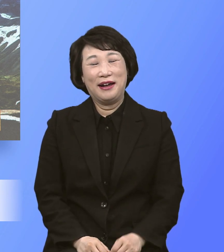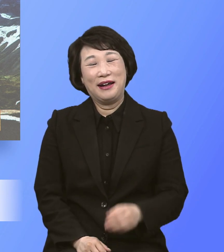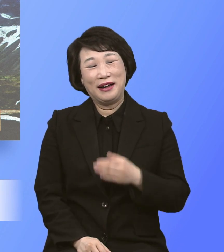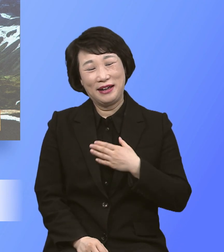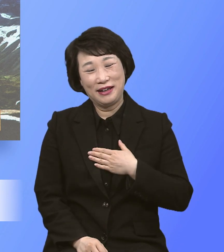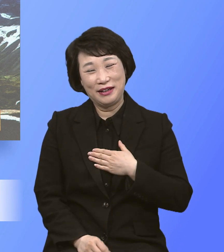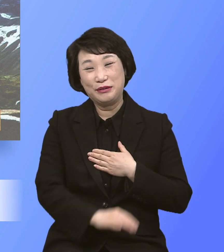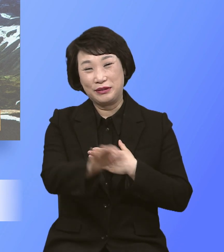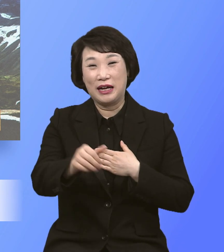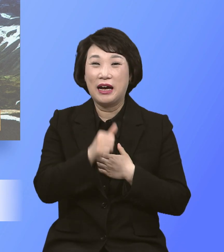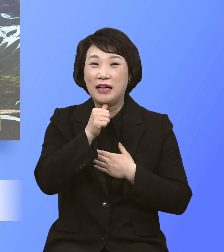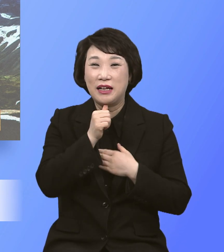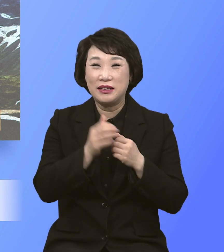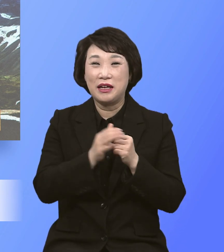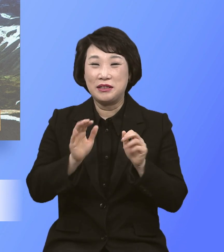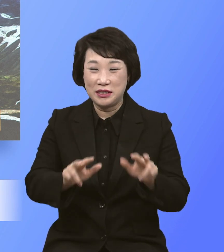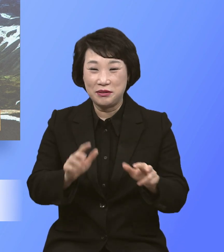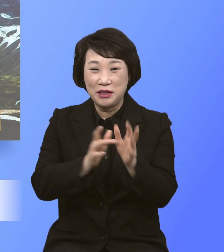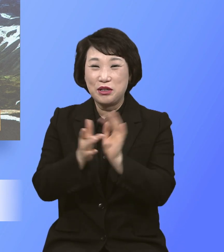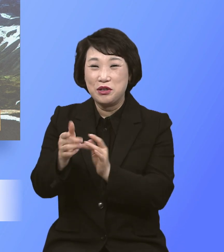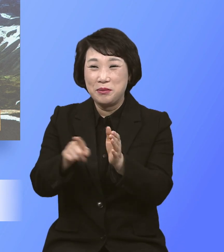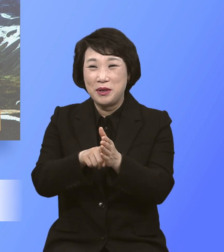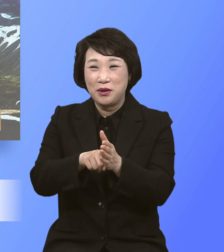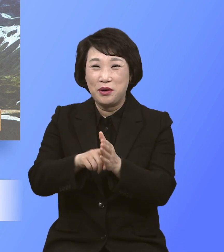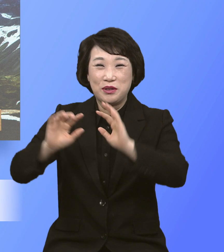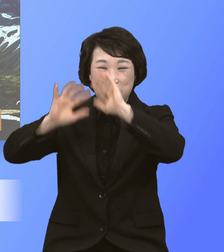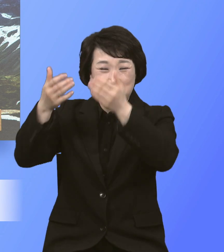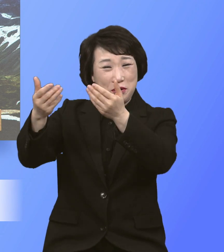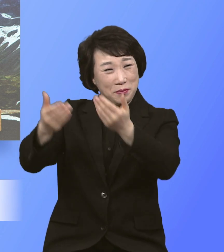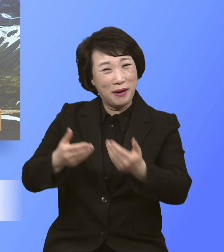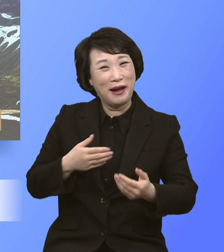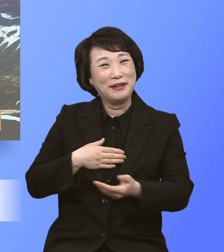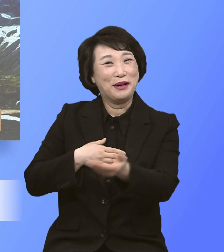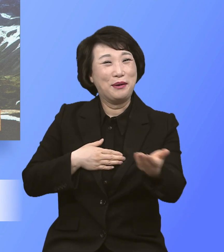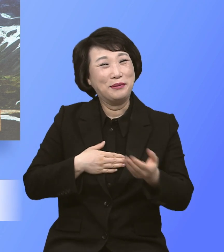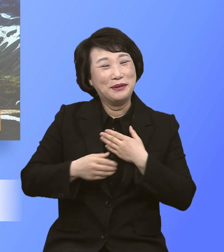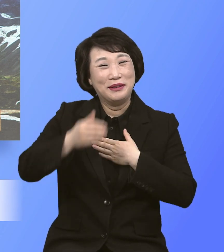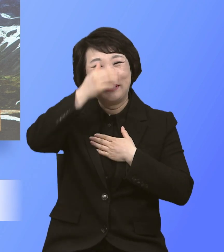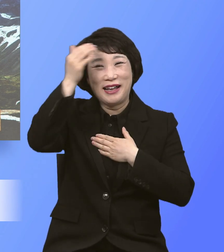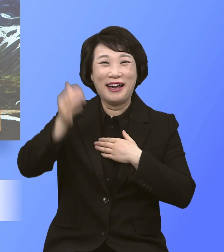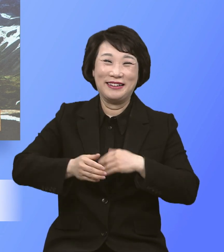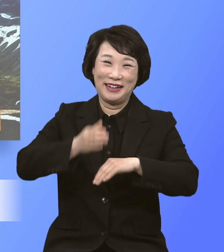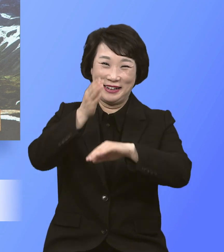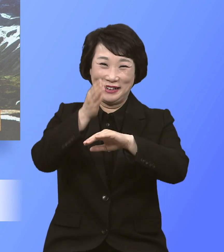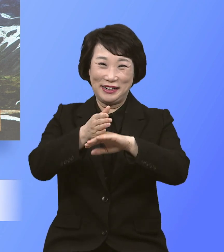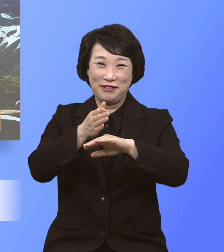우리가 가난하기 때문에 예수 믿고 얻었다는 것이 얼마나 감사하냐.